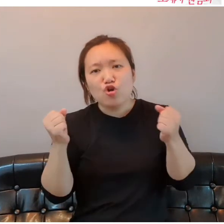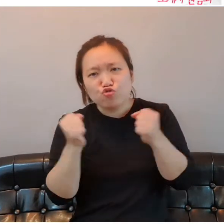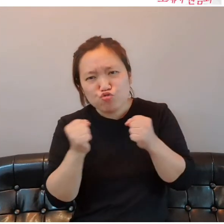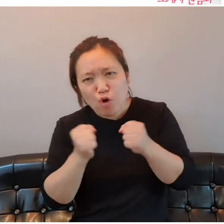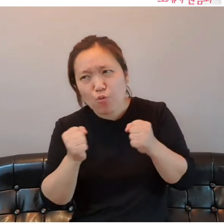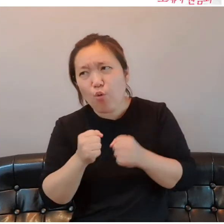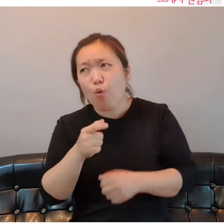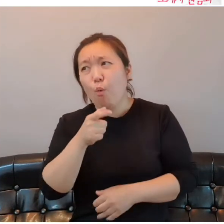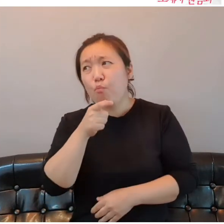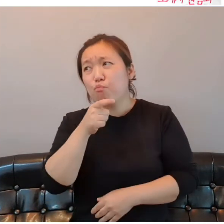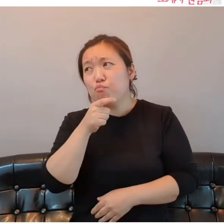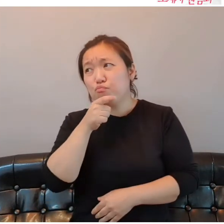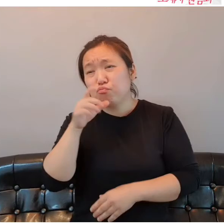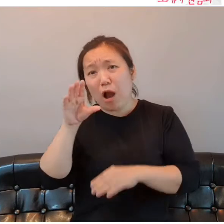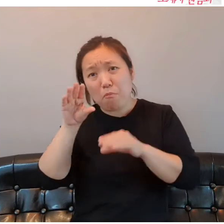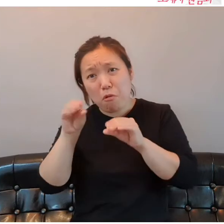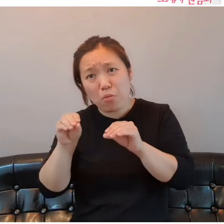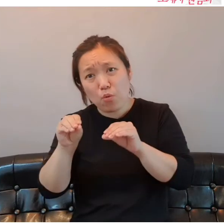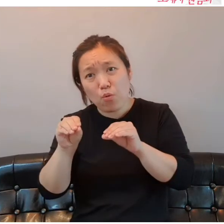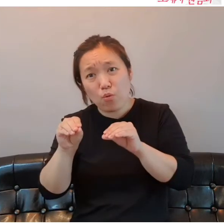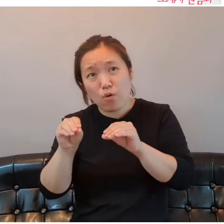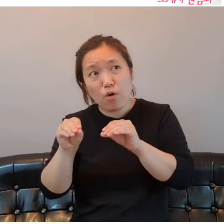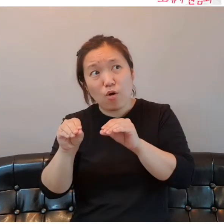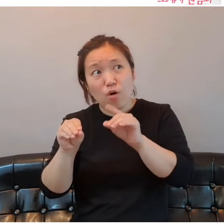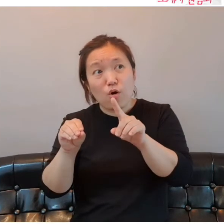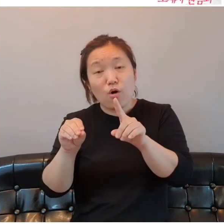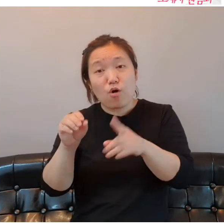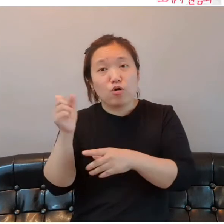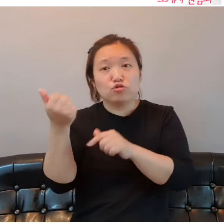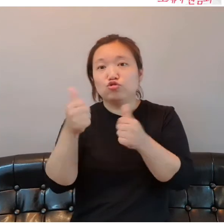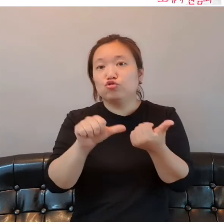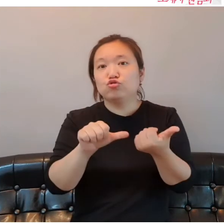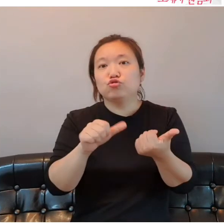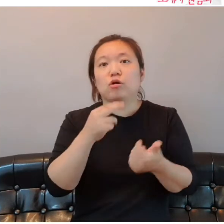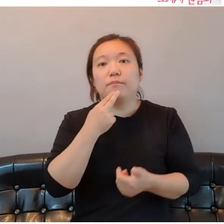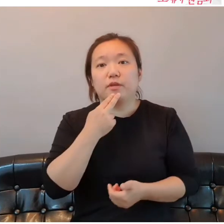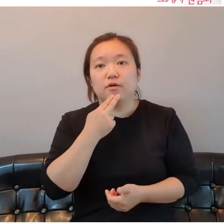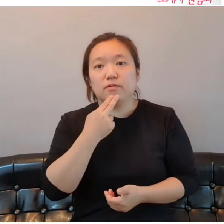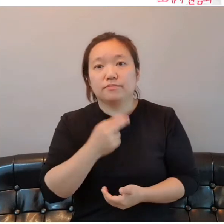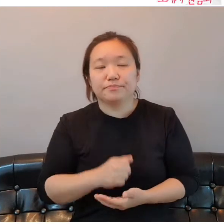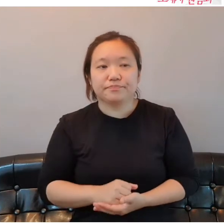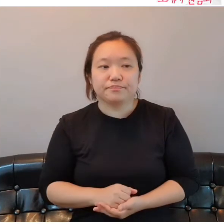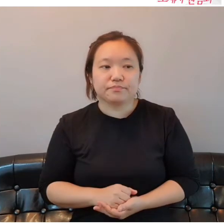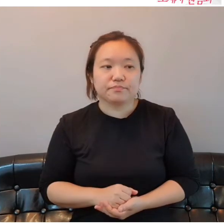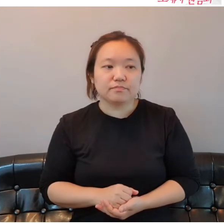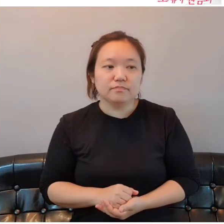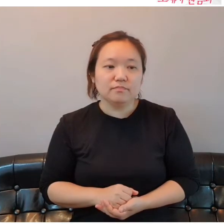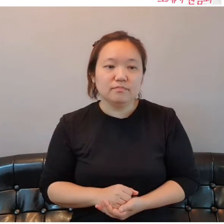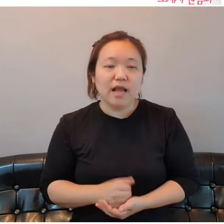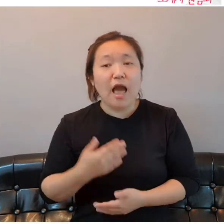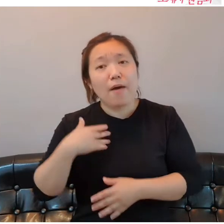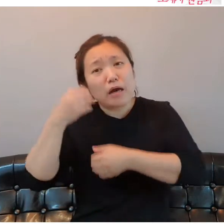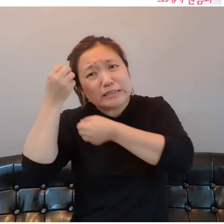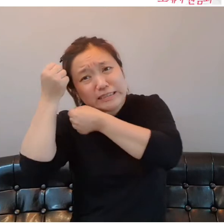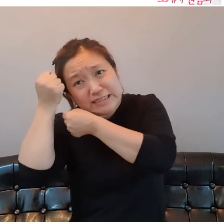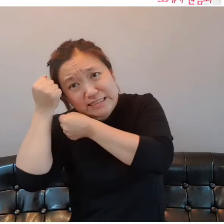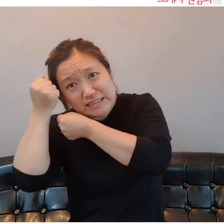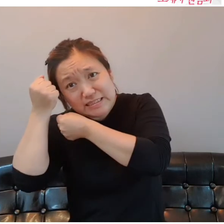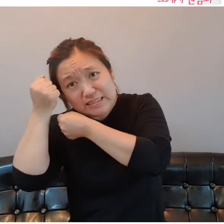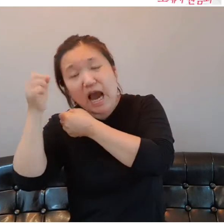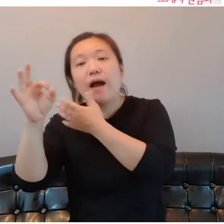추워도 가물어도 죽지 않아요. 이것이 바로 자생력입니다. 그런데 어딘가에 의지하면